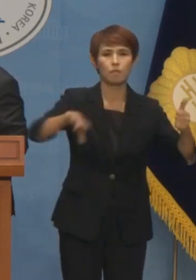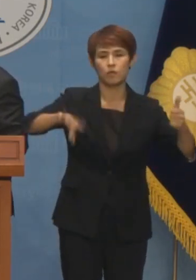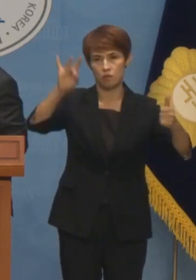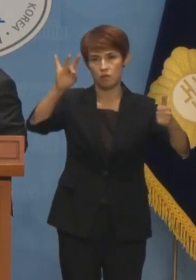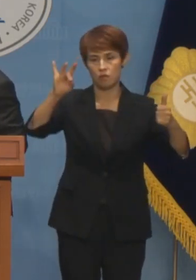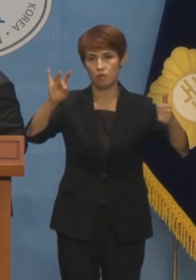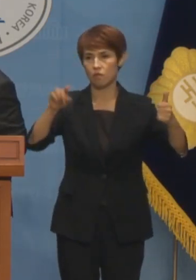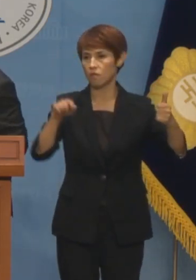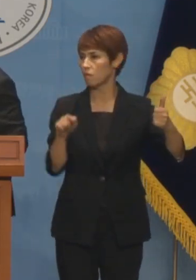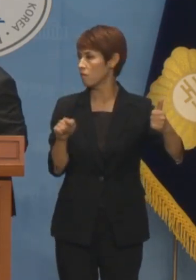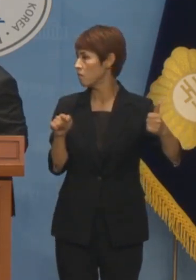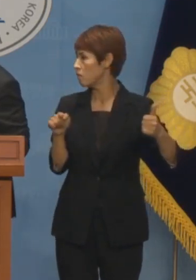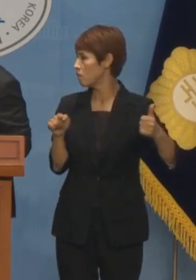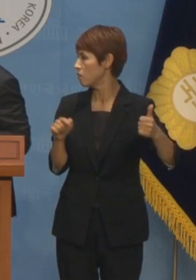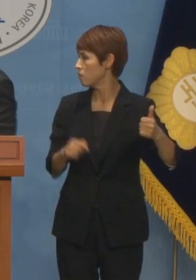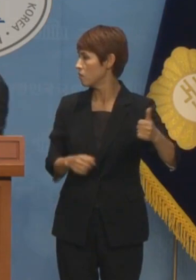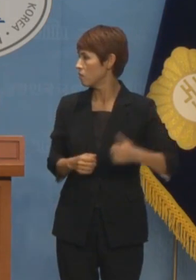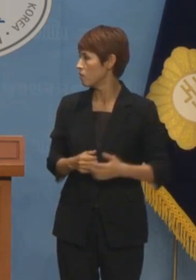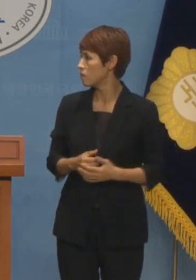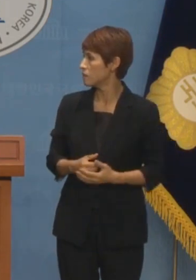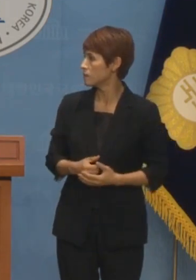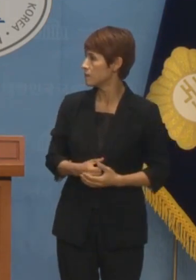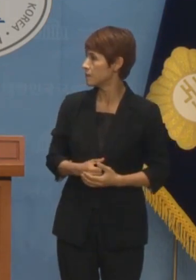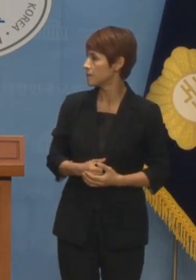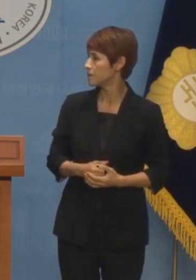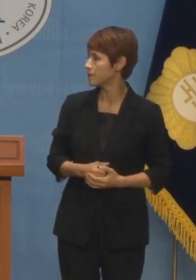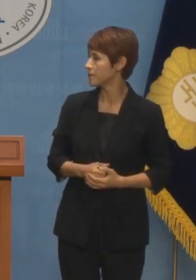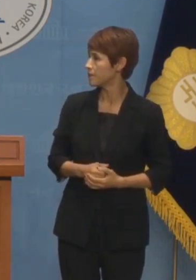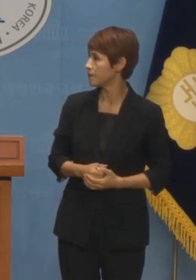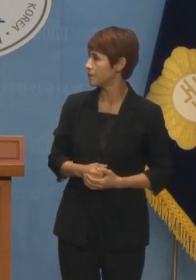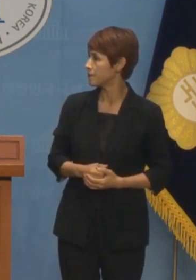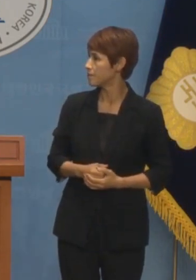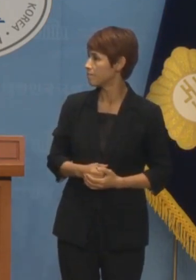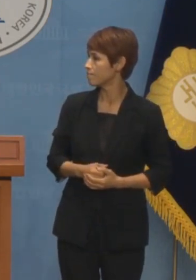그러자 그 옆에 이제 조금 전에 이제 사진을 보시면